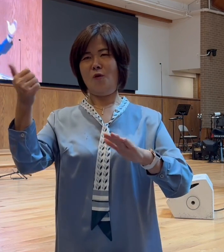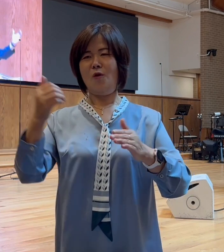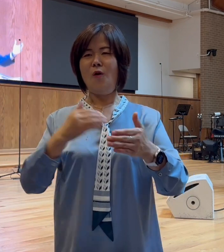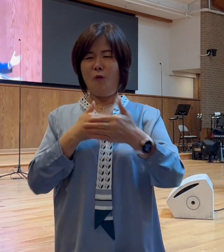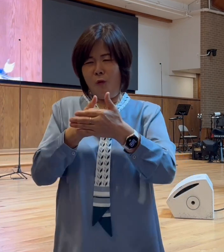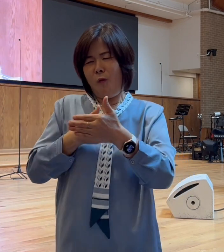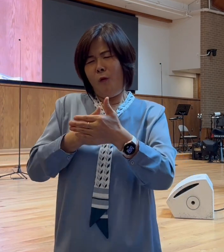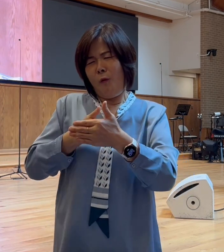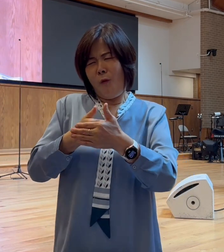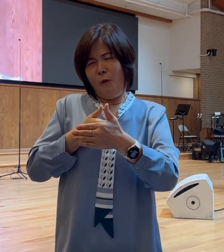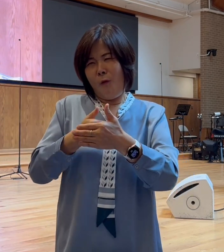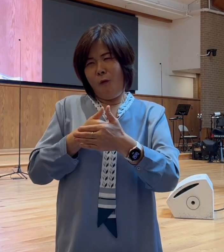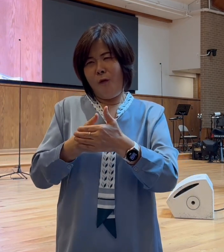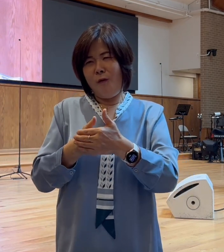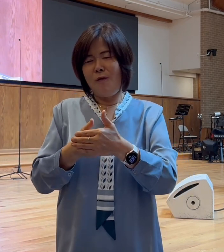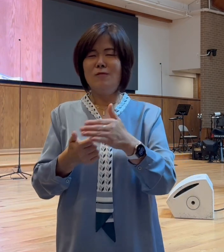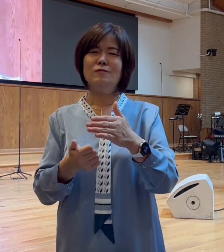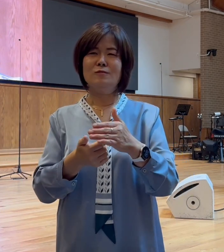콩콩콩콩 많이 뛰었을 텐데